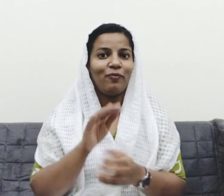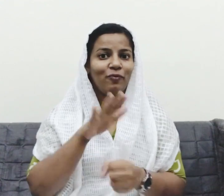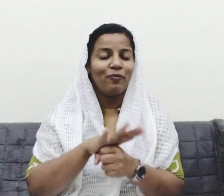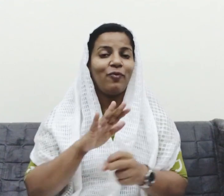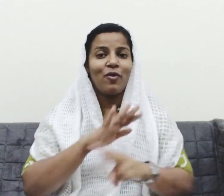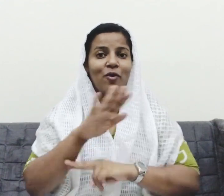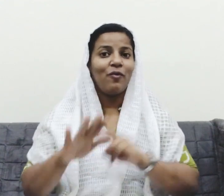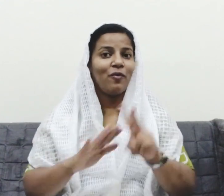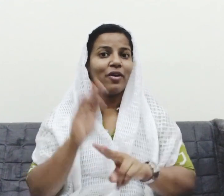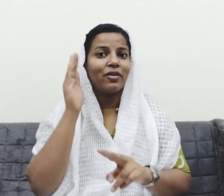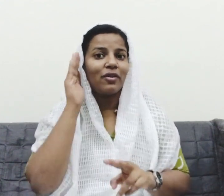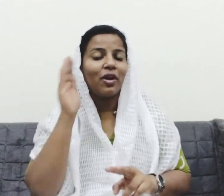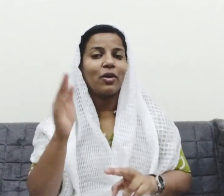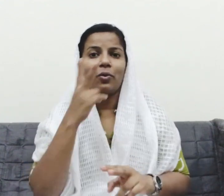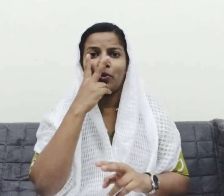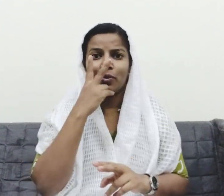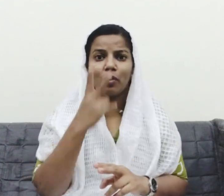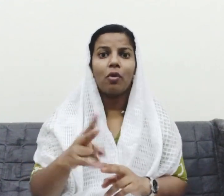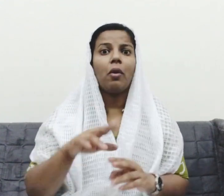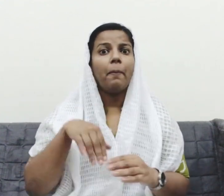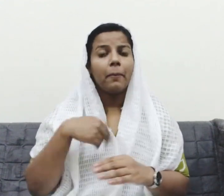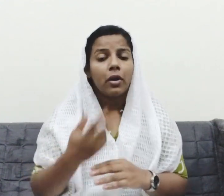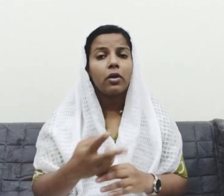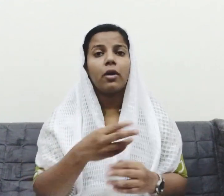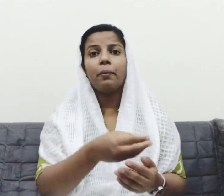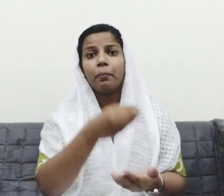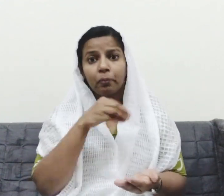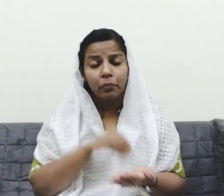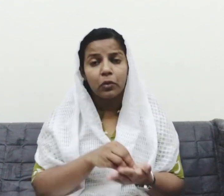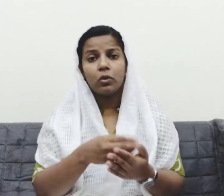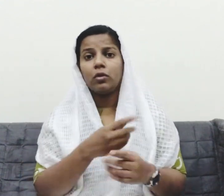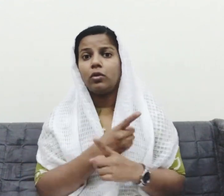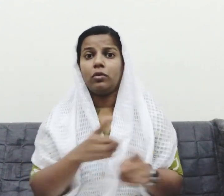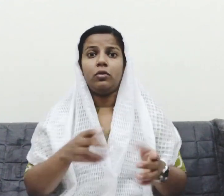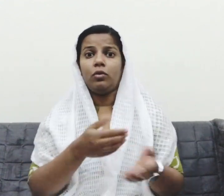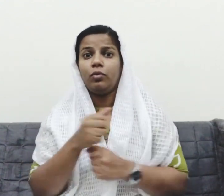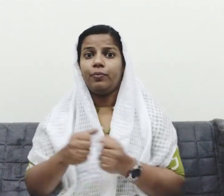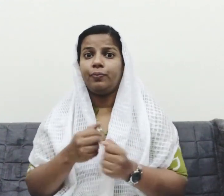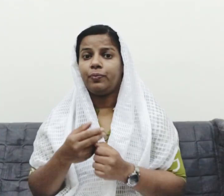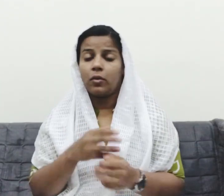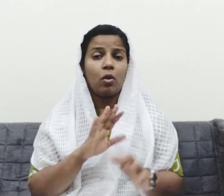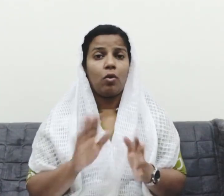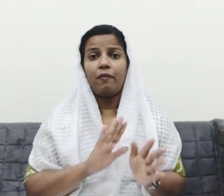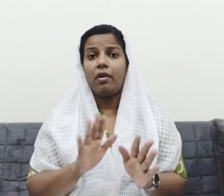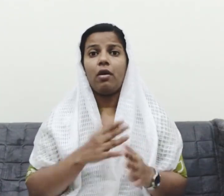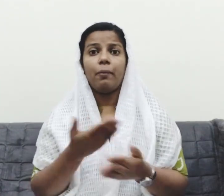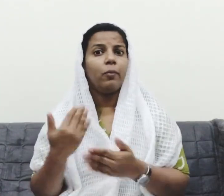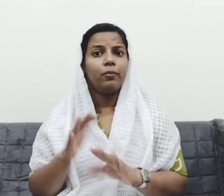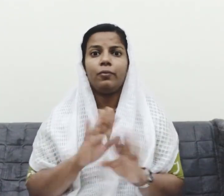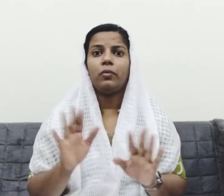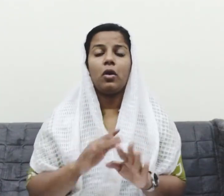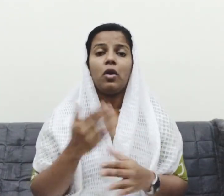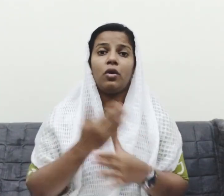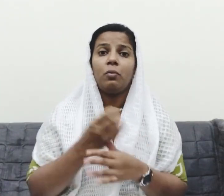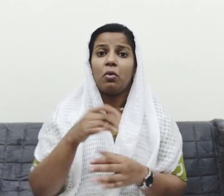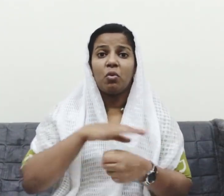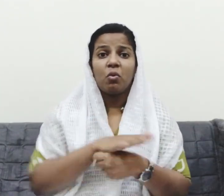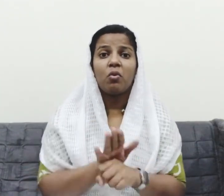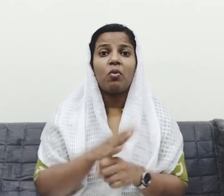കേട്ടു, വാഗ്ദത്തം കണ്ടു, വാഗ്ദത്തം കണ്ടിട്ട് പിന്മാറിപ്പോയാലോ? പിന്നെ കൊള്ളാം, കൊറോണയൊക്കെ വന്നിരിക്കുമ്പോഴാണ് ഇനി വാഗ്ദത്തം പറയുന്നത്. എല്ലാവരുടെയും ജോലി